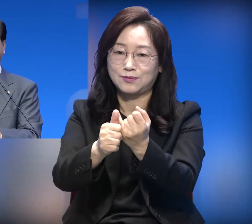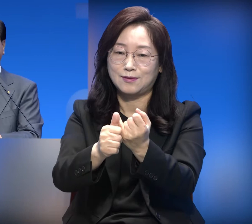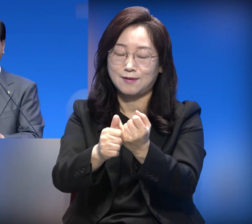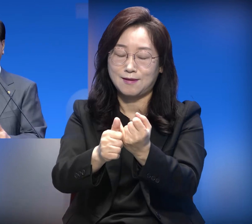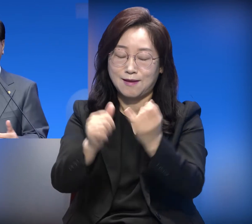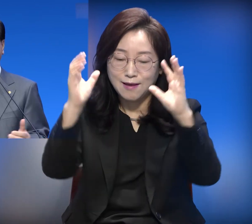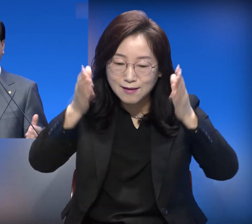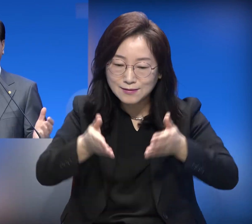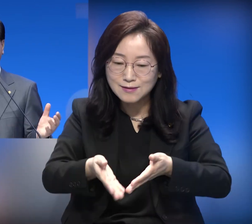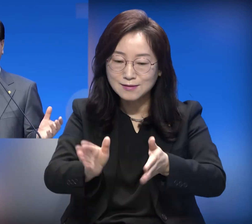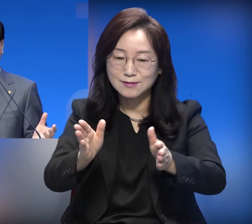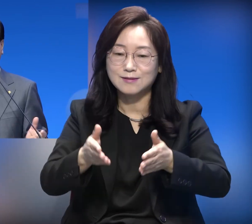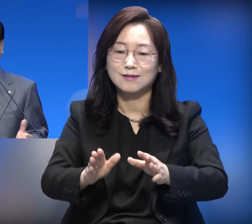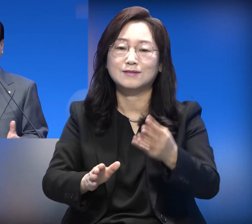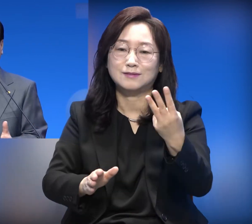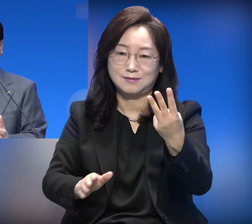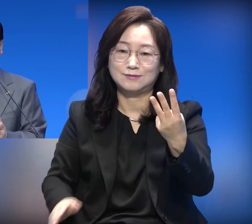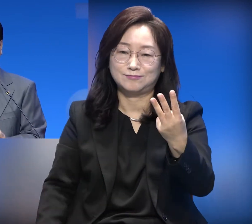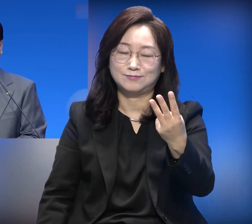자녀를 기르며